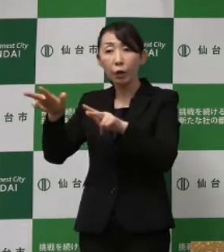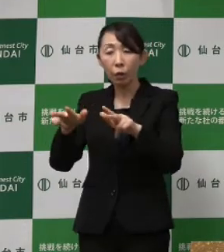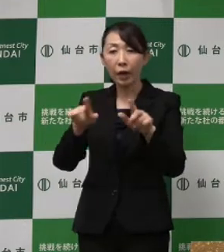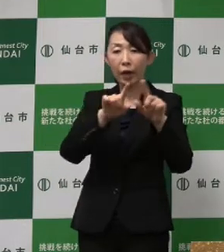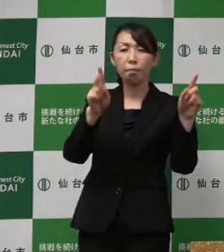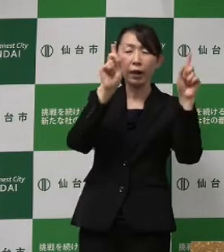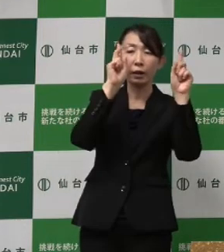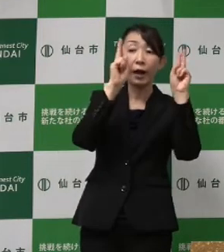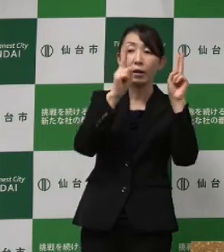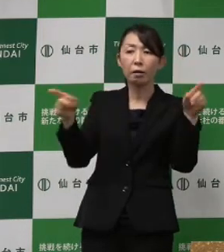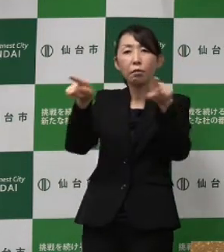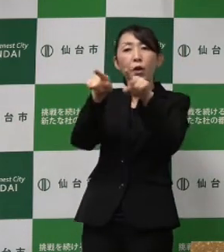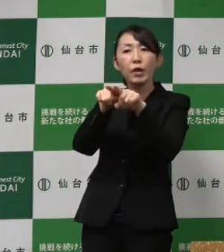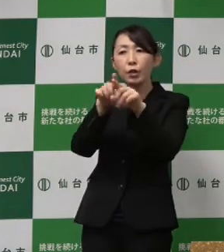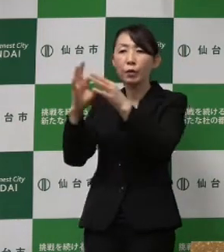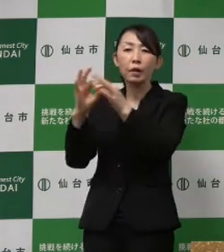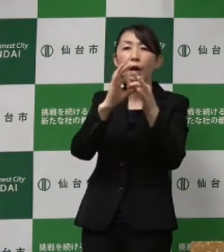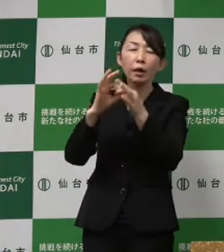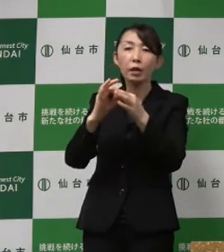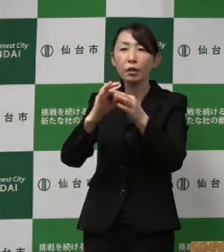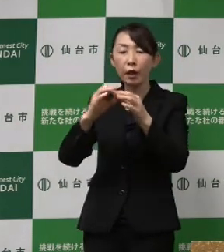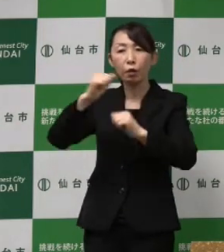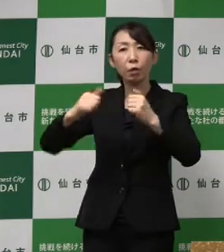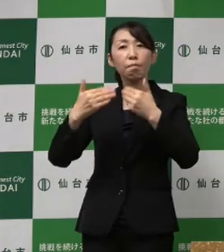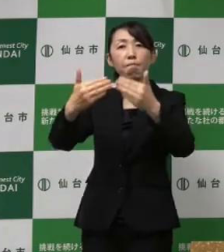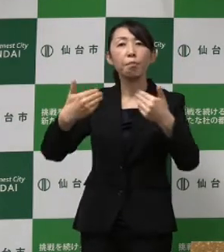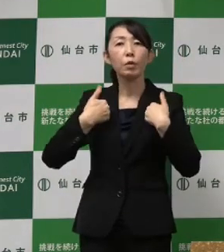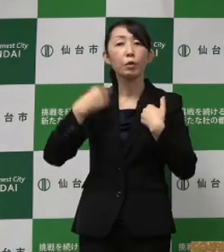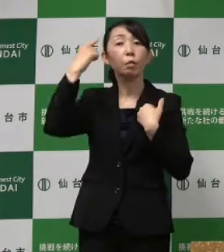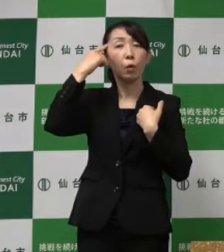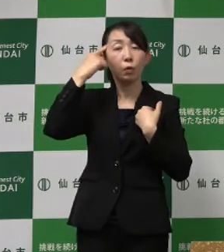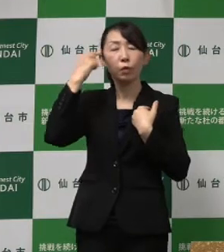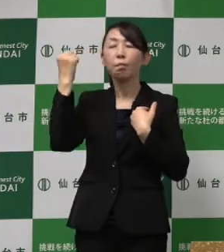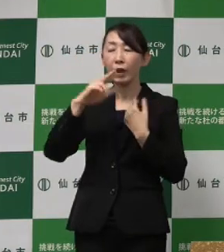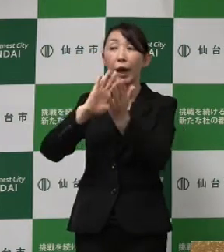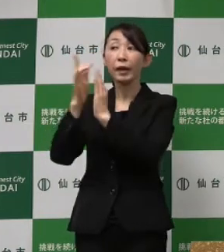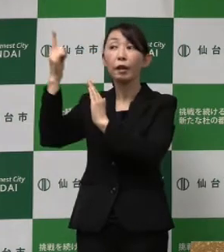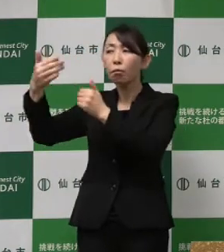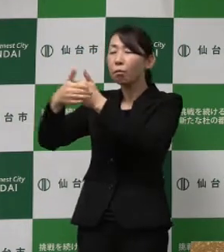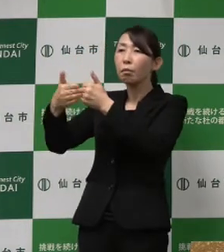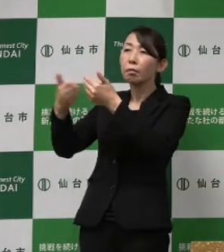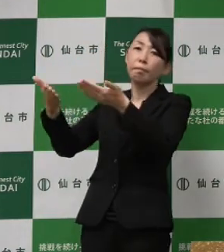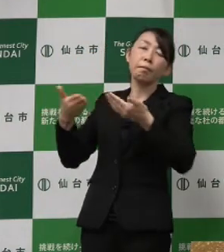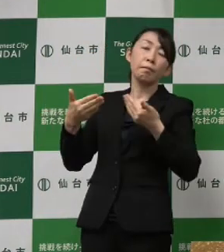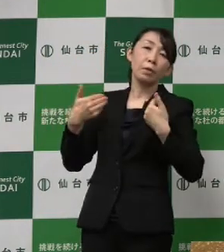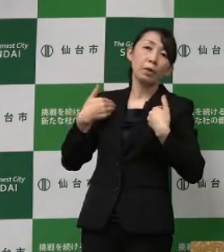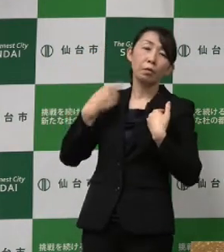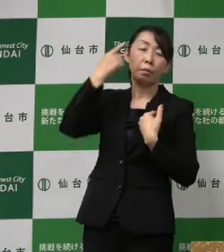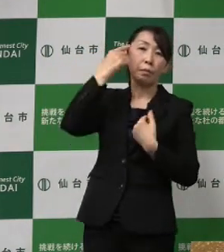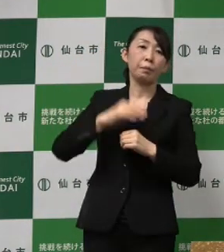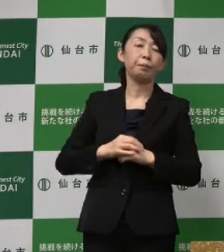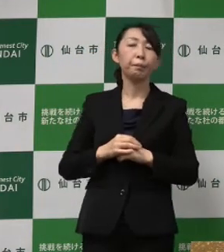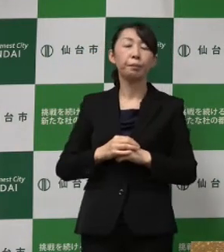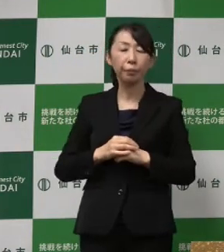ね、連携して取り組む必要があると思いますし、県のご協力もいただかなくてはならないというふうに考えております。